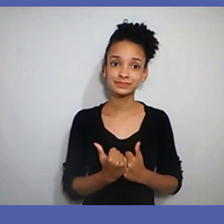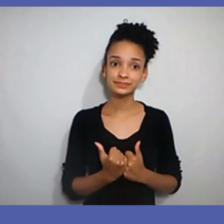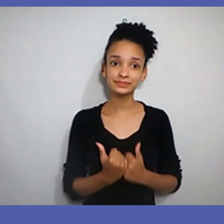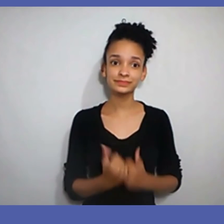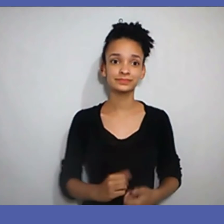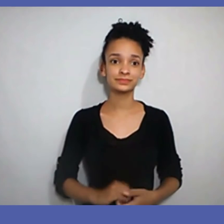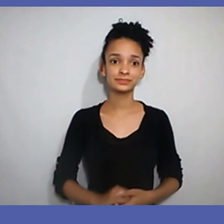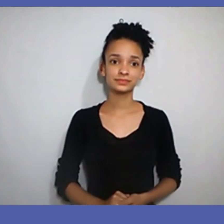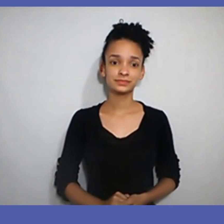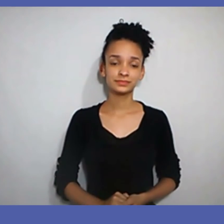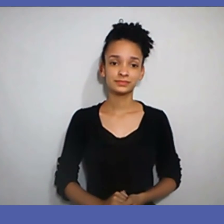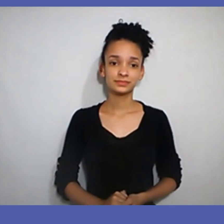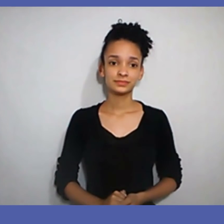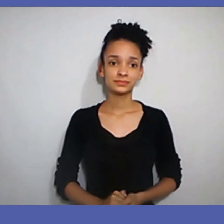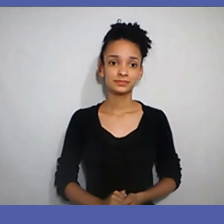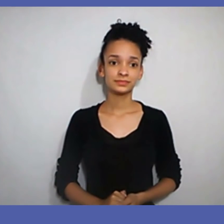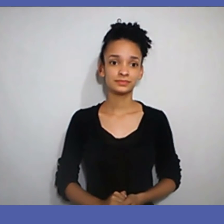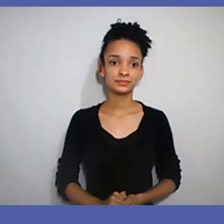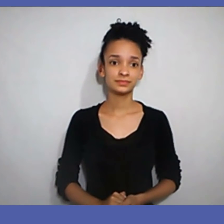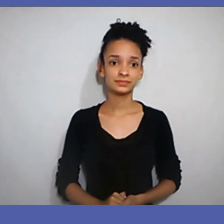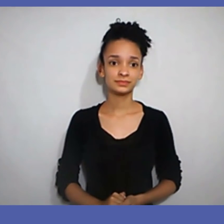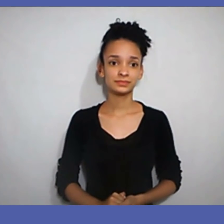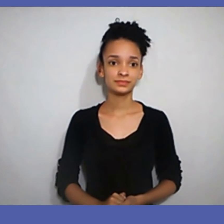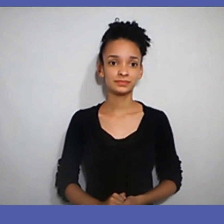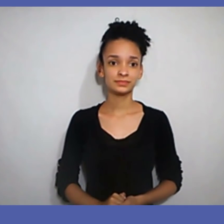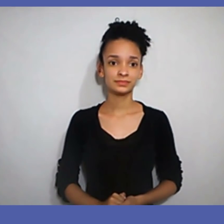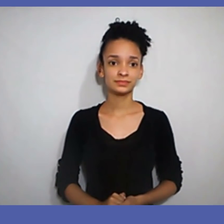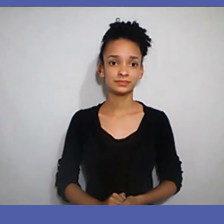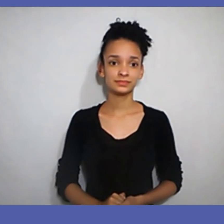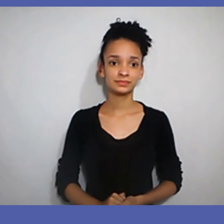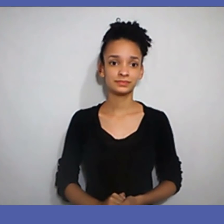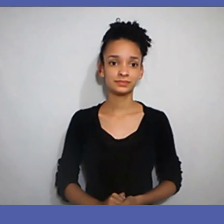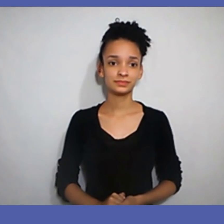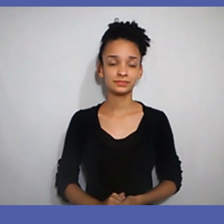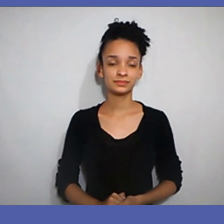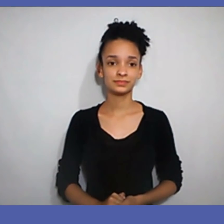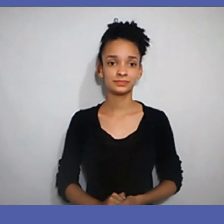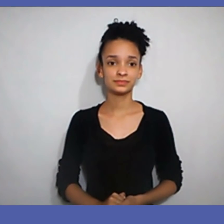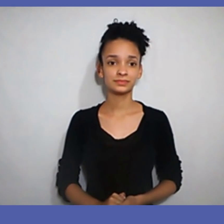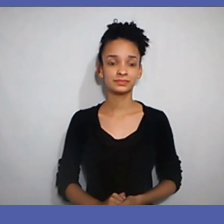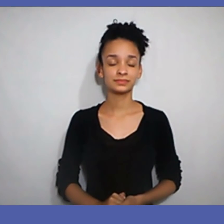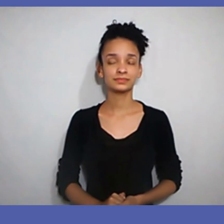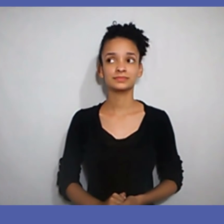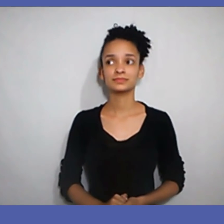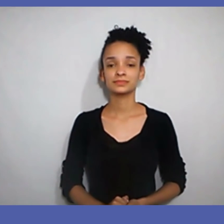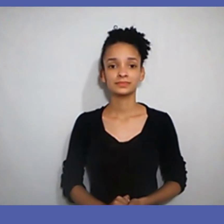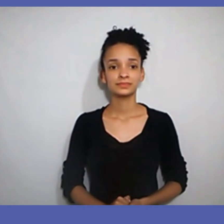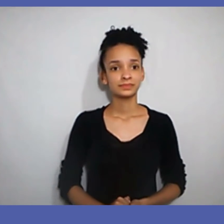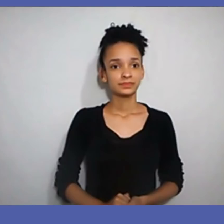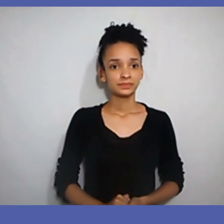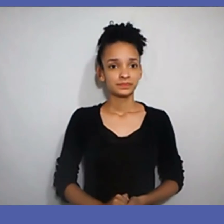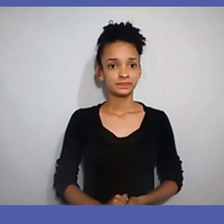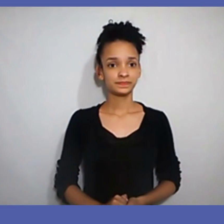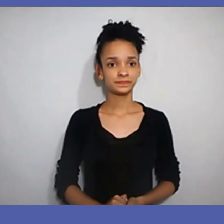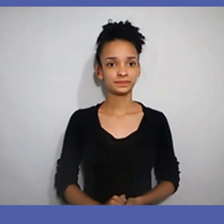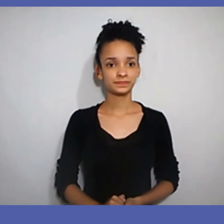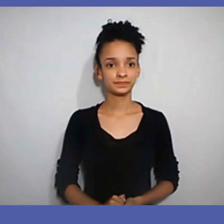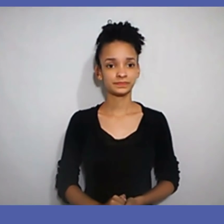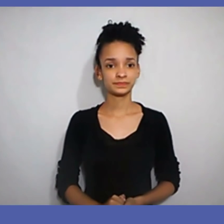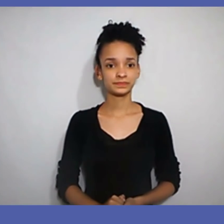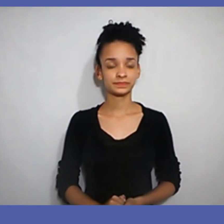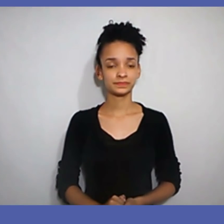Versículo 32: aprendei, pois, a parábola da figueira, quando já os seus ramos se renovam e